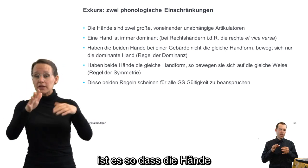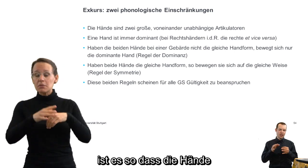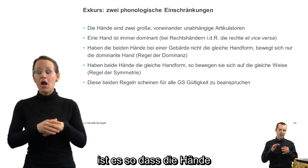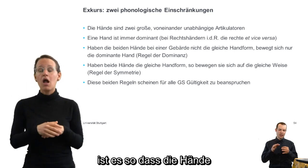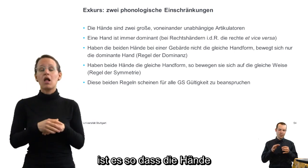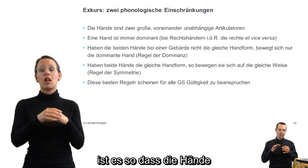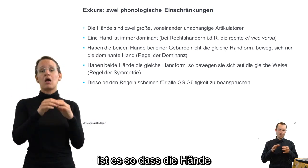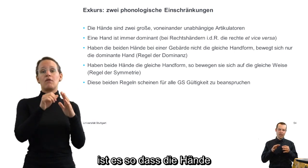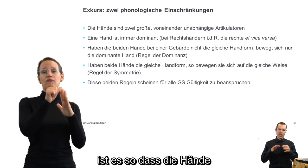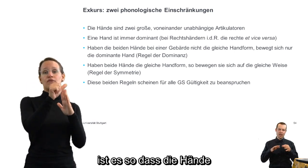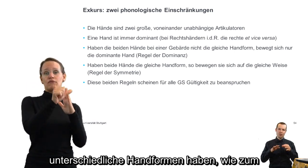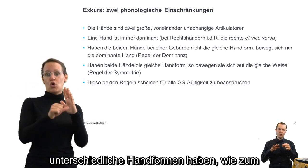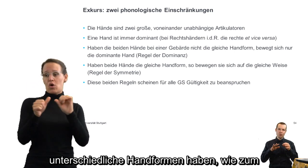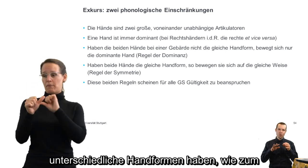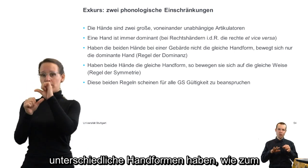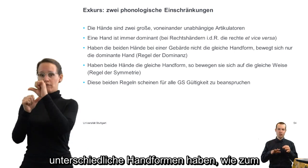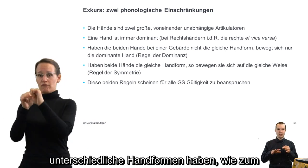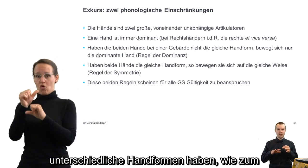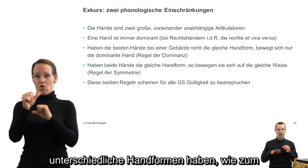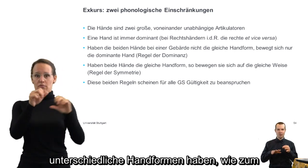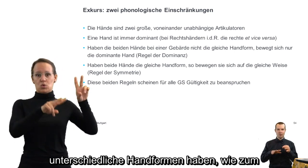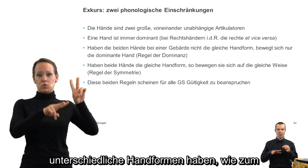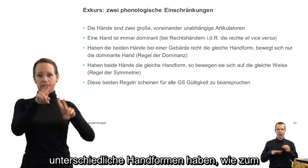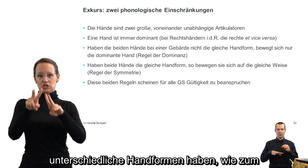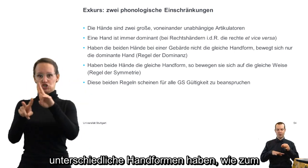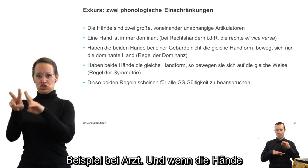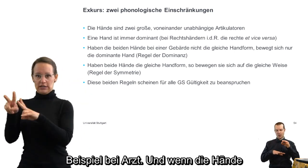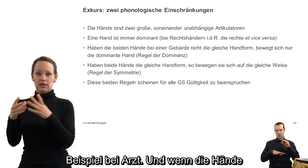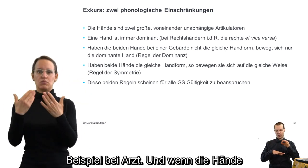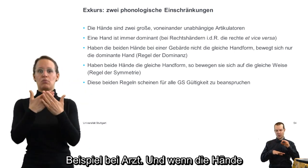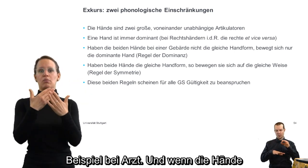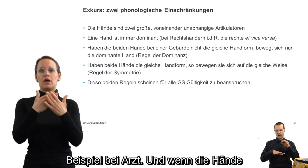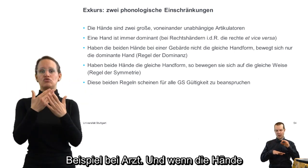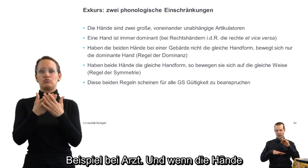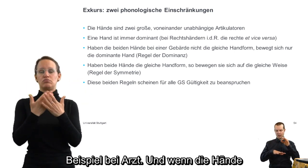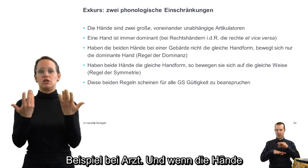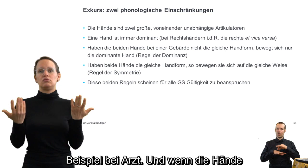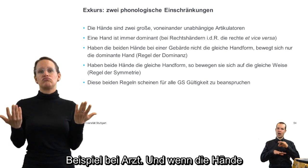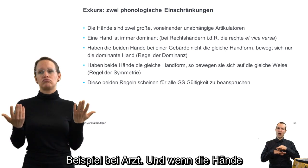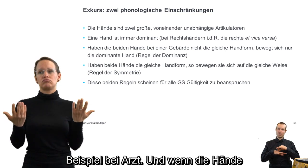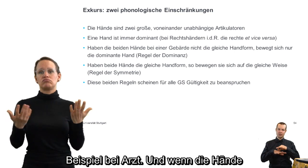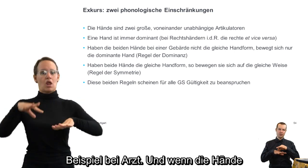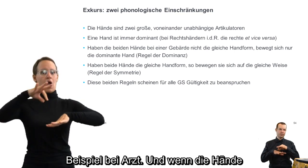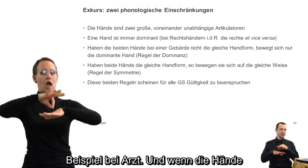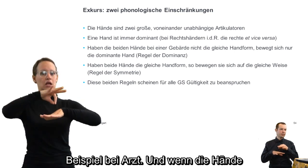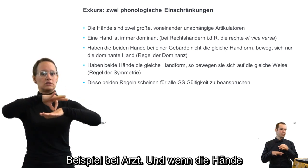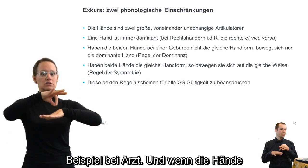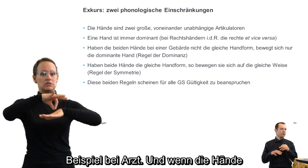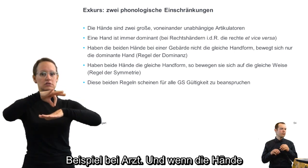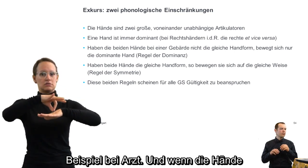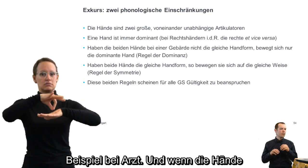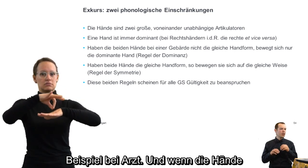die Hände eine unterschiedliche Handform haben, wie zum Beispiel bei Arzt.